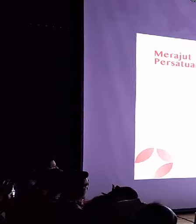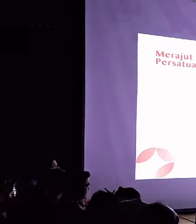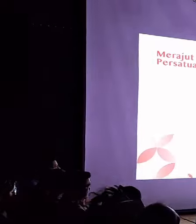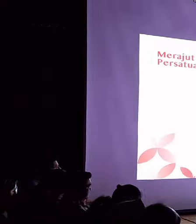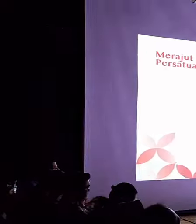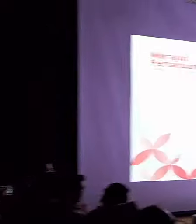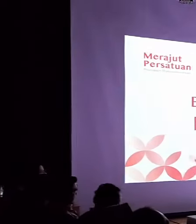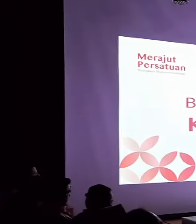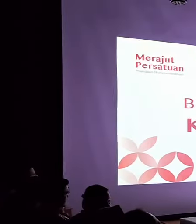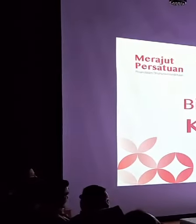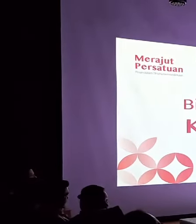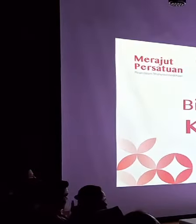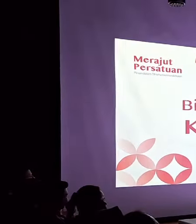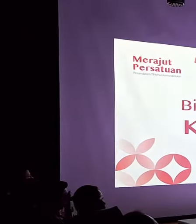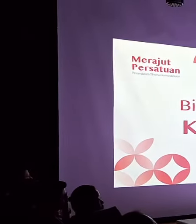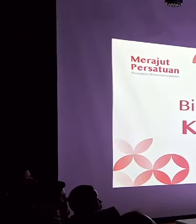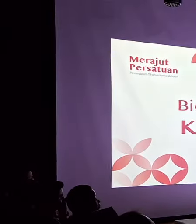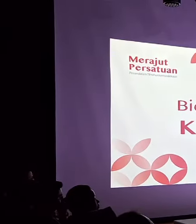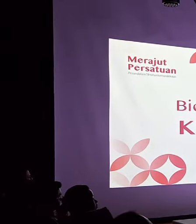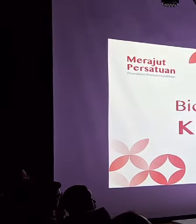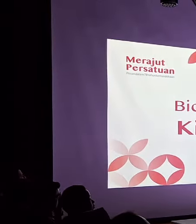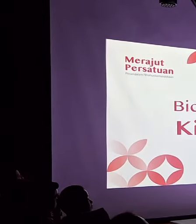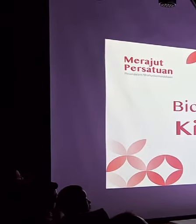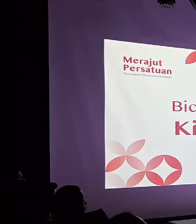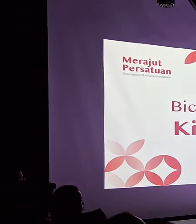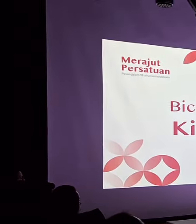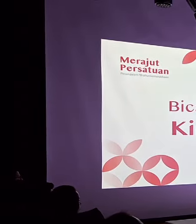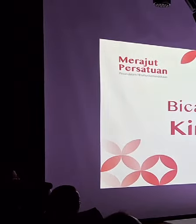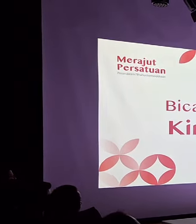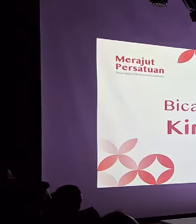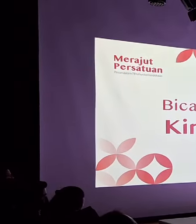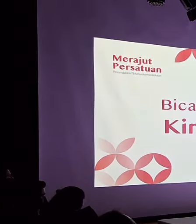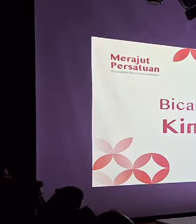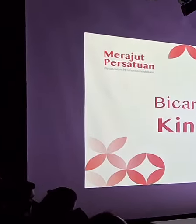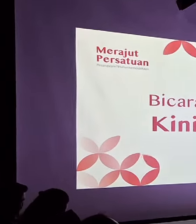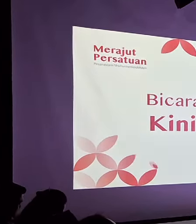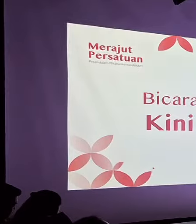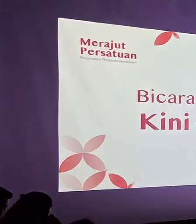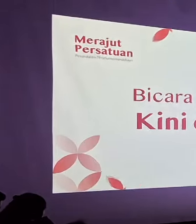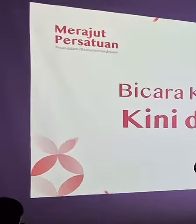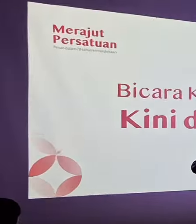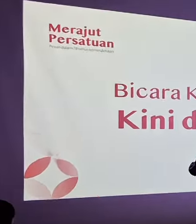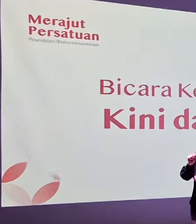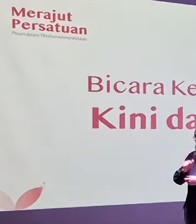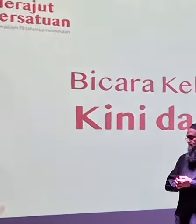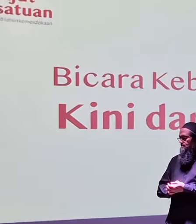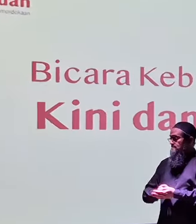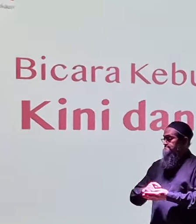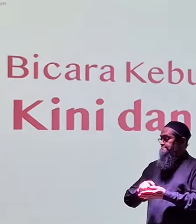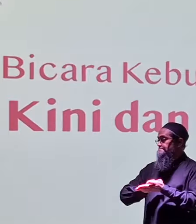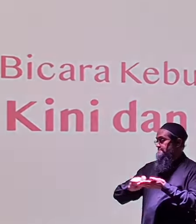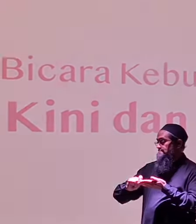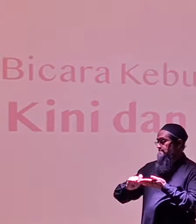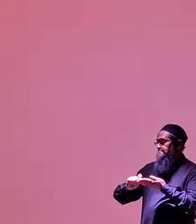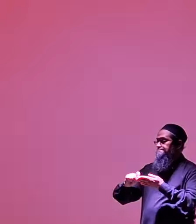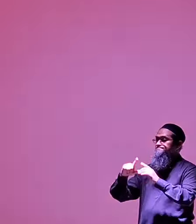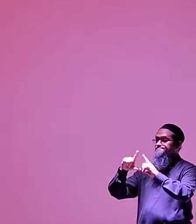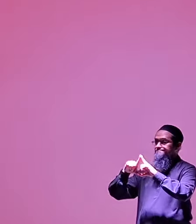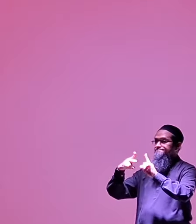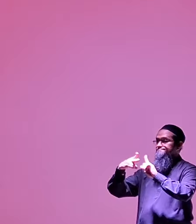kita berharap. Segmen yang pertama akan dipandu oleh seorang moderator, yaitu Afnan Malai, di